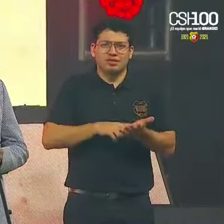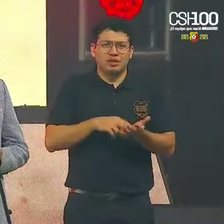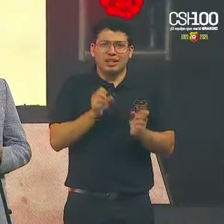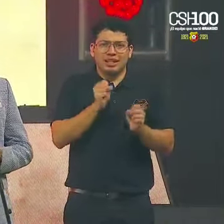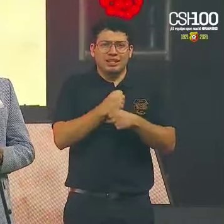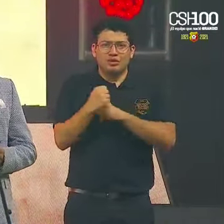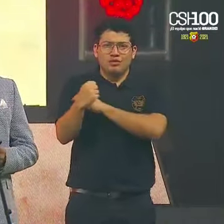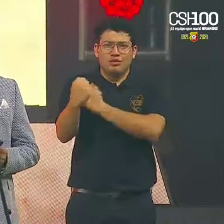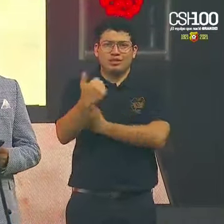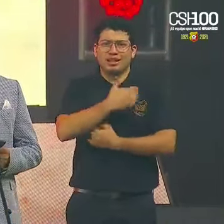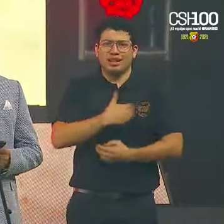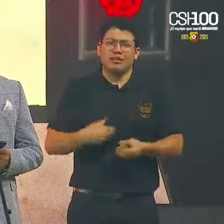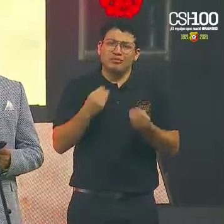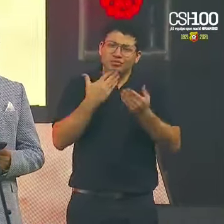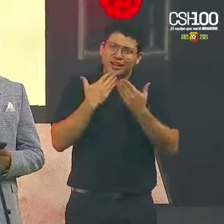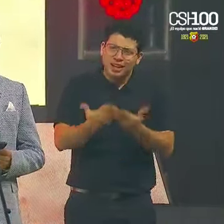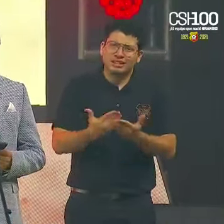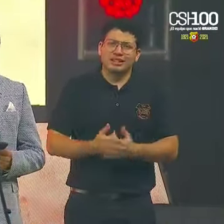Jafet.